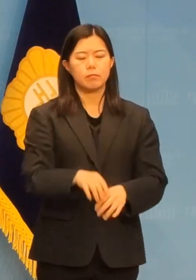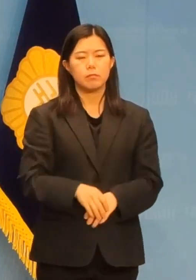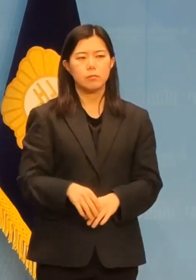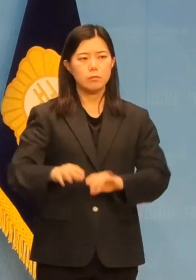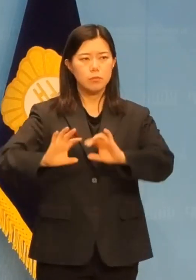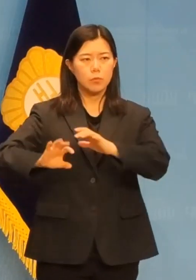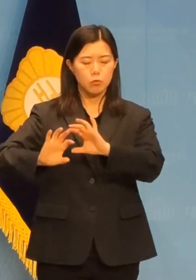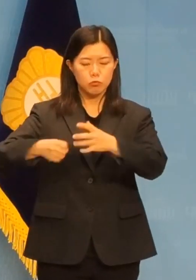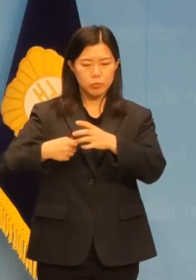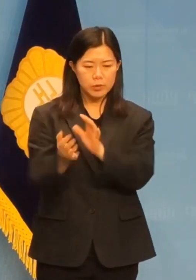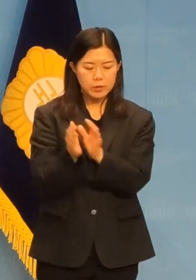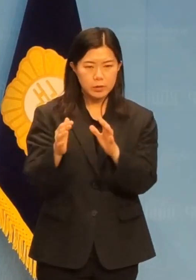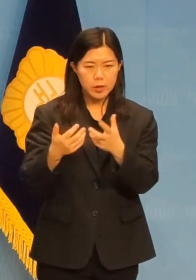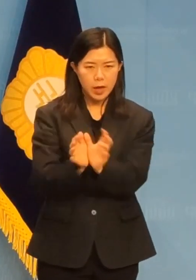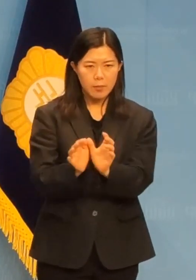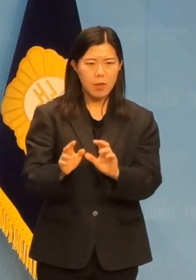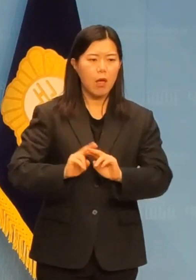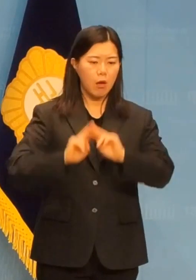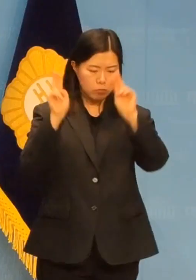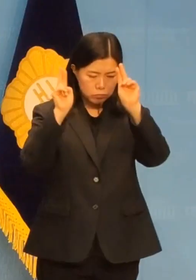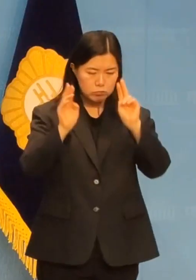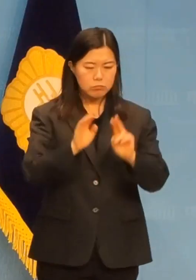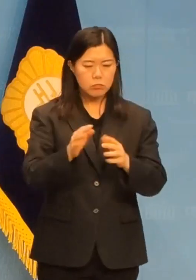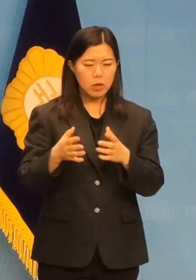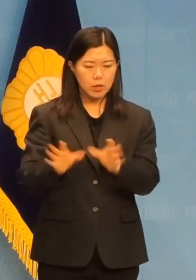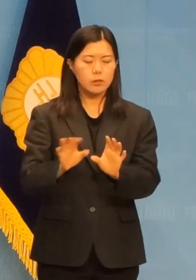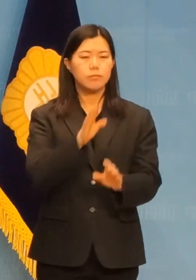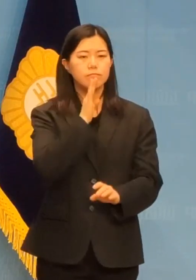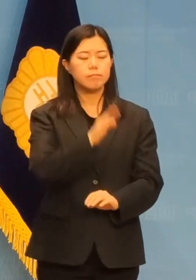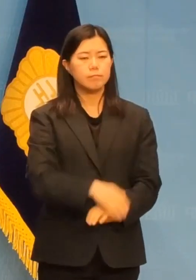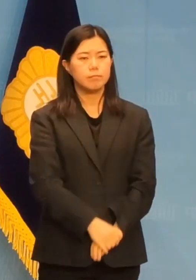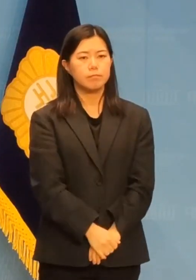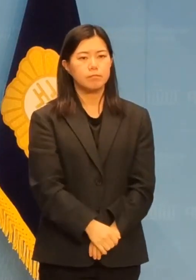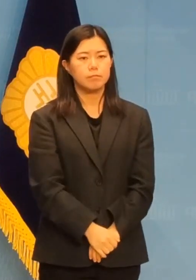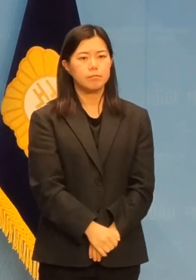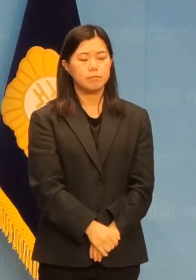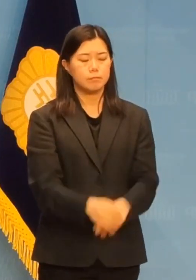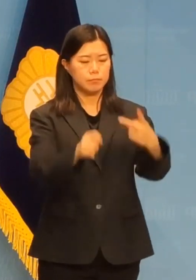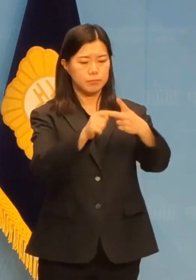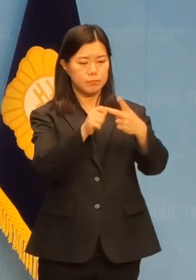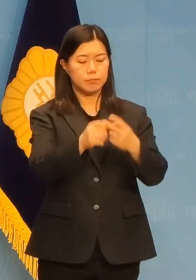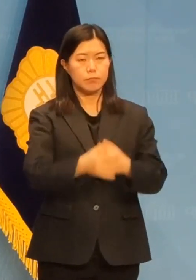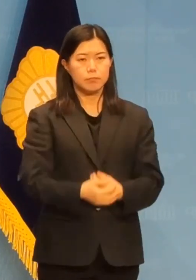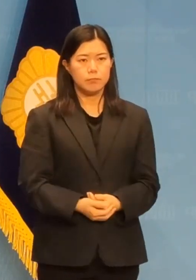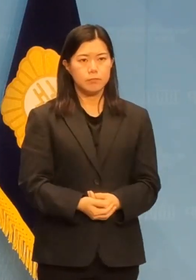내란본당 국민의힘 해체가 아니겠습니까? 두 번째입니다.